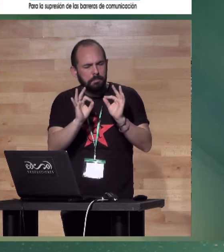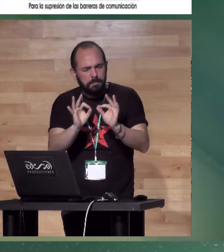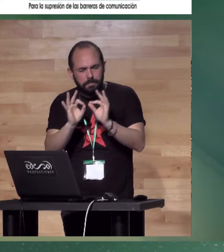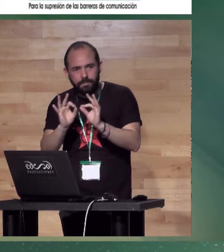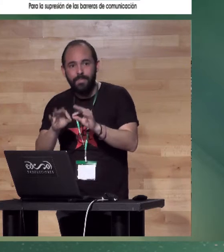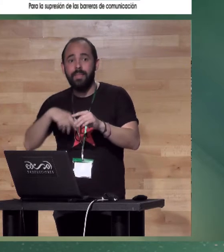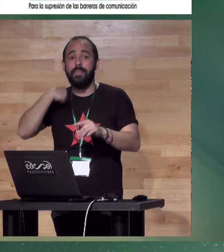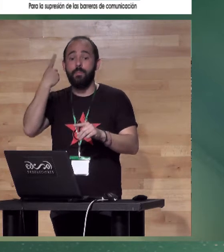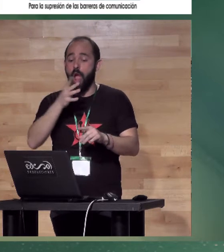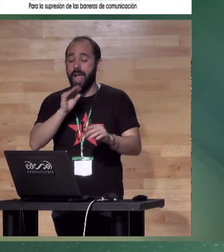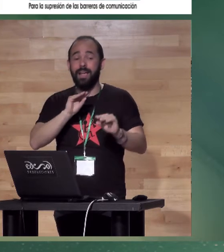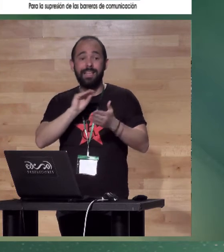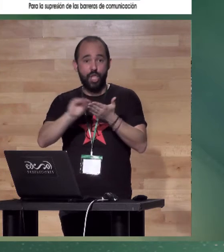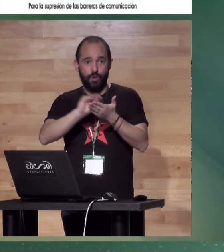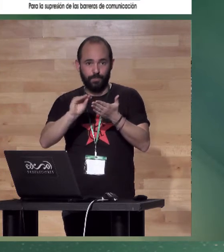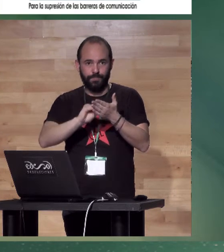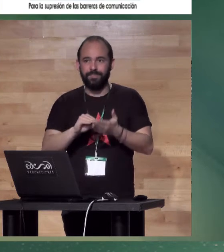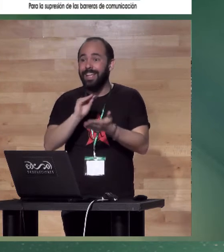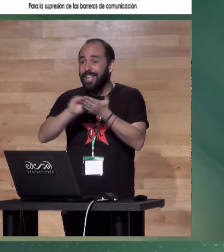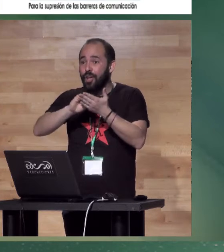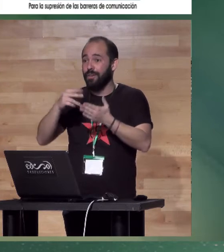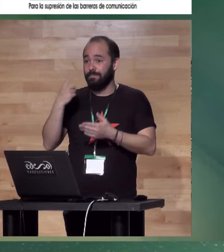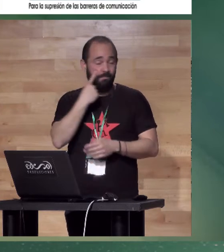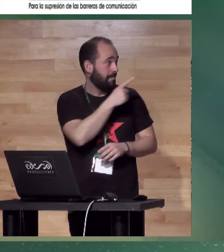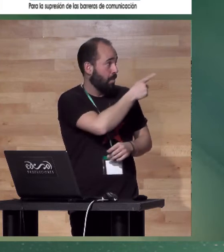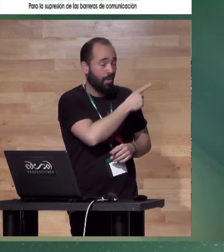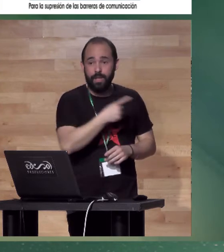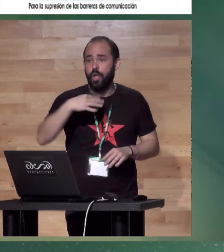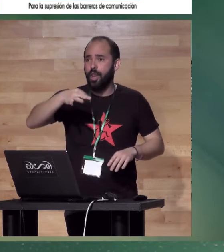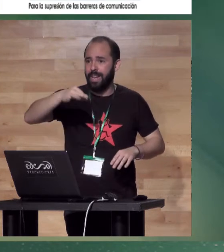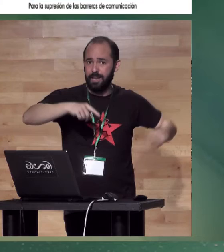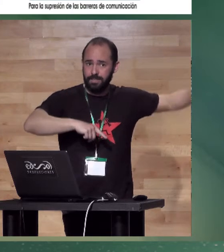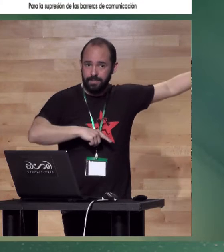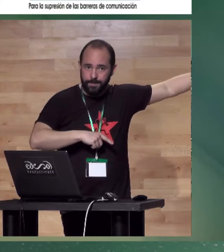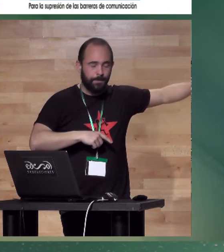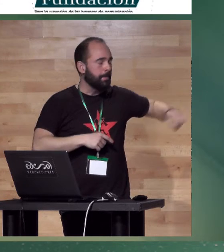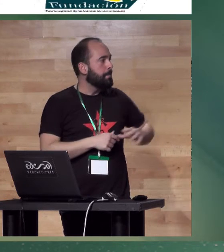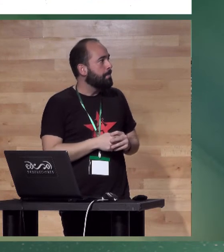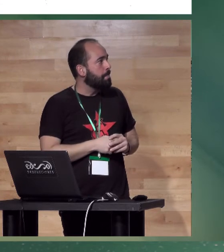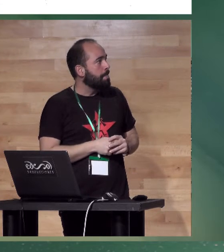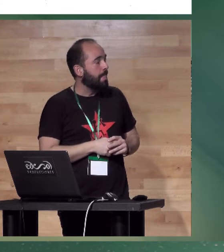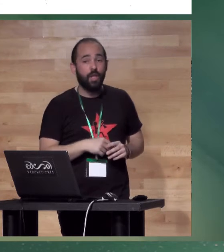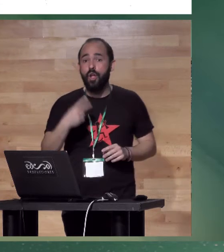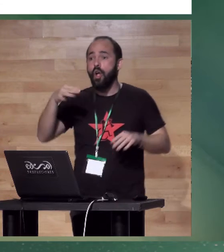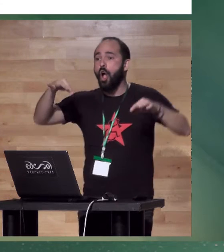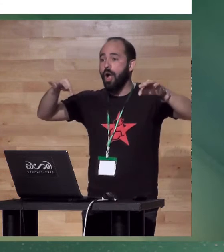Se hizo, pues tienes un resumen, tienes todo organizado, tienes que hacer el guión. ¿Veis el guión? Ese es el